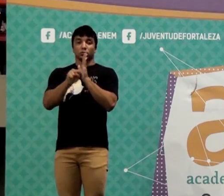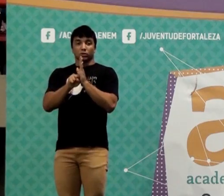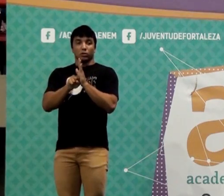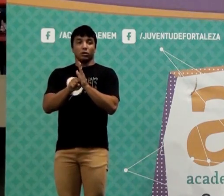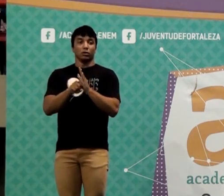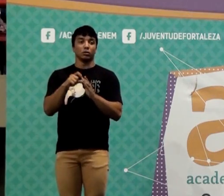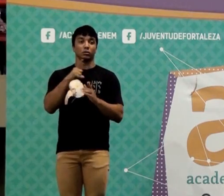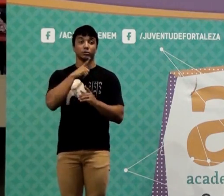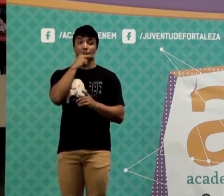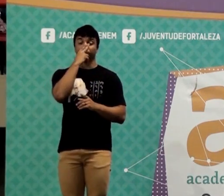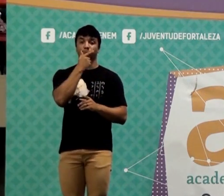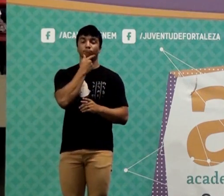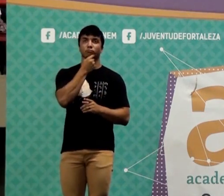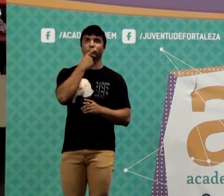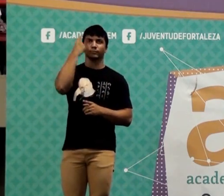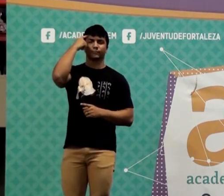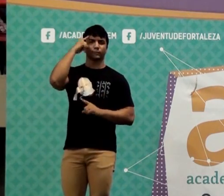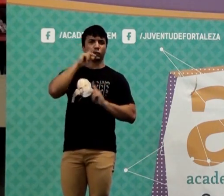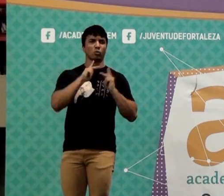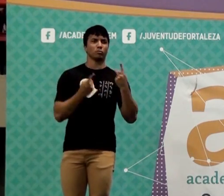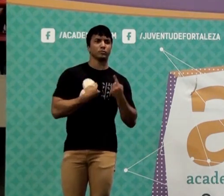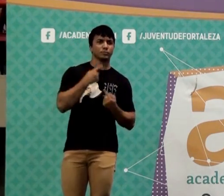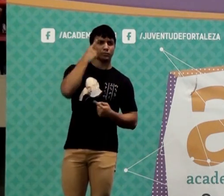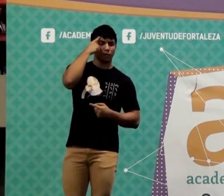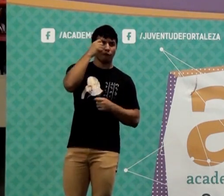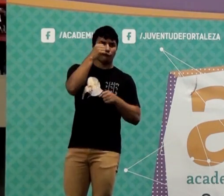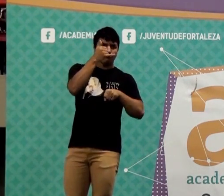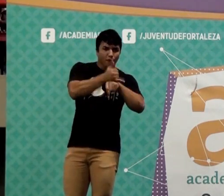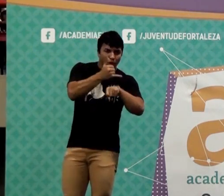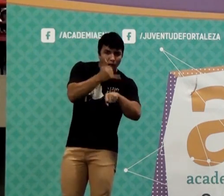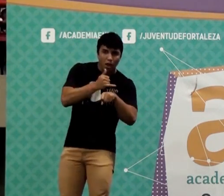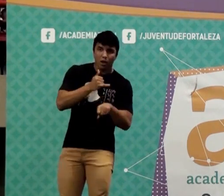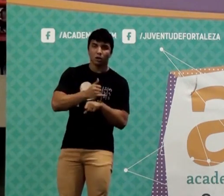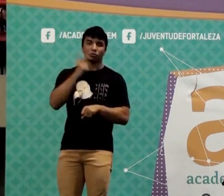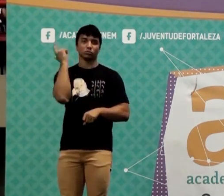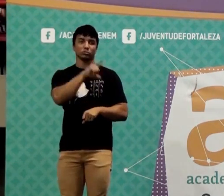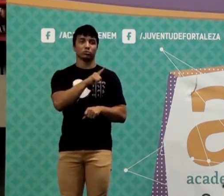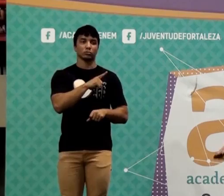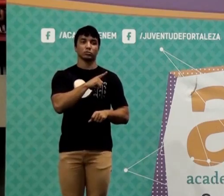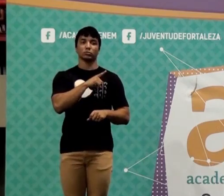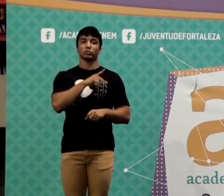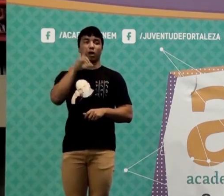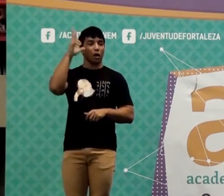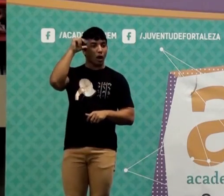assim, tá? Sem nenhuma alteração. Até que acontece o seguinte.